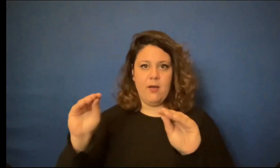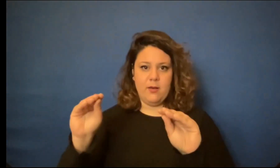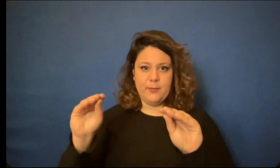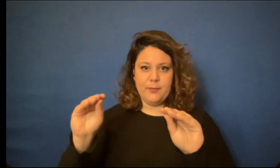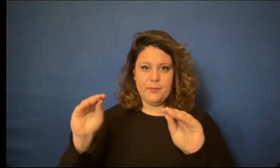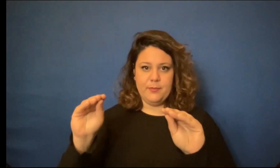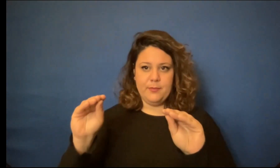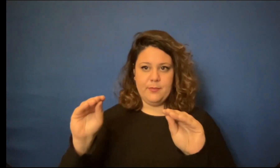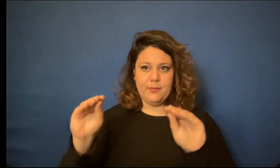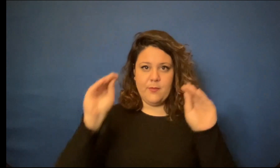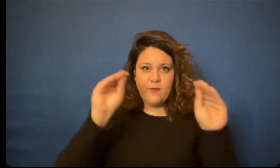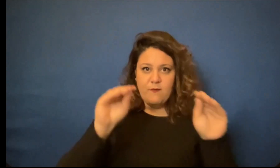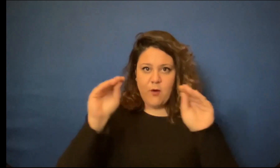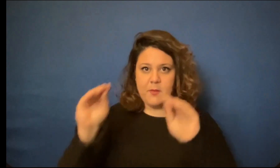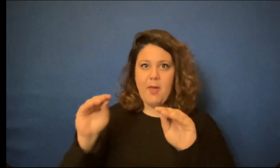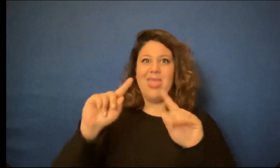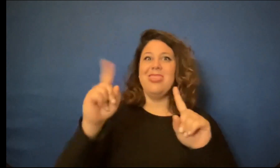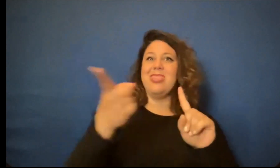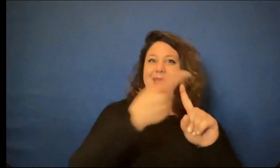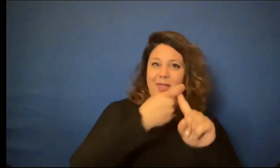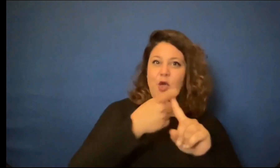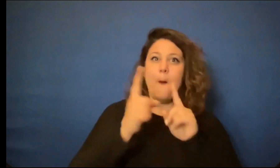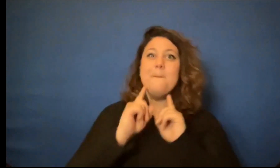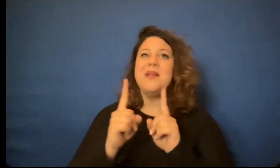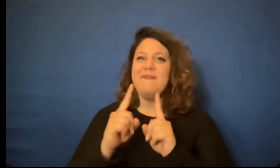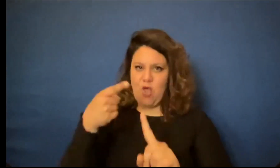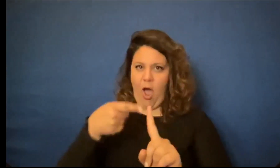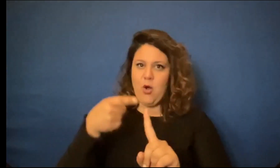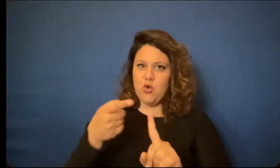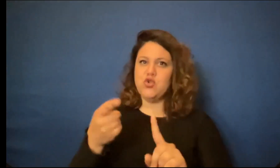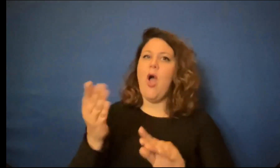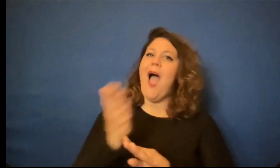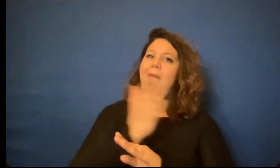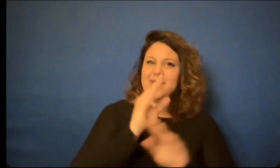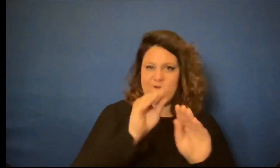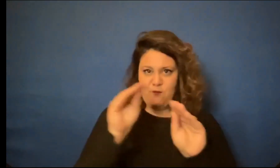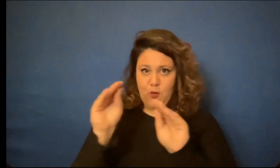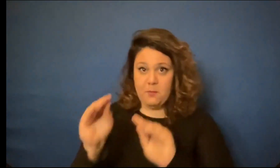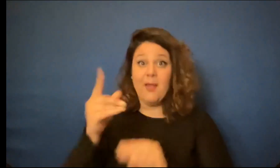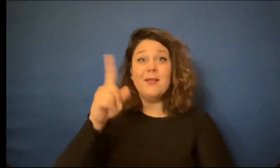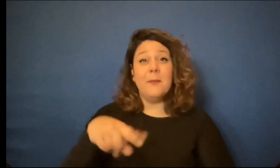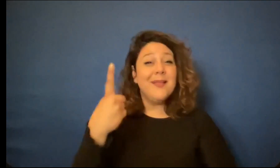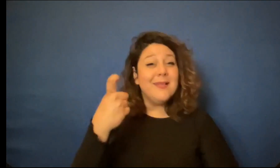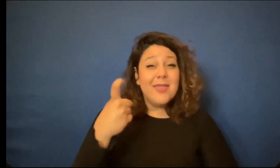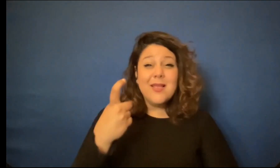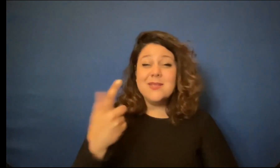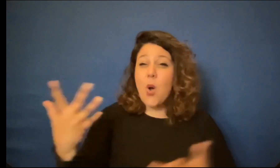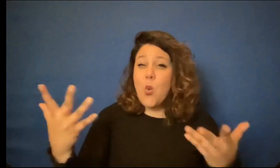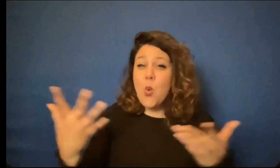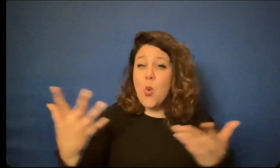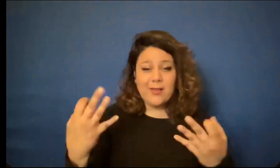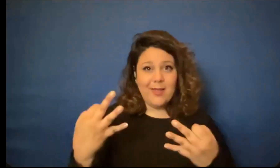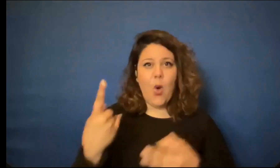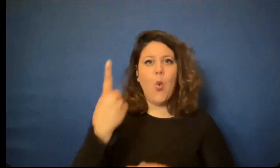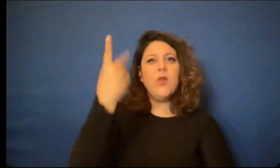la detección y la prevención del acoso y la necesidad vital de que exista una figura en los